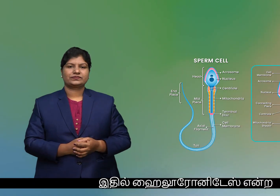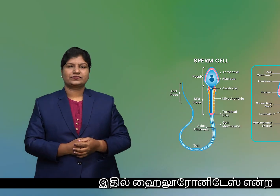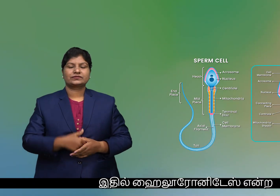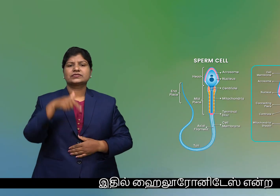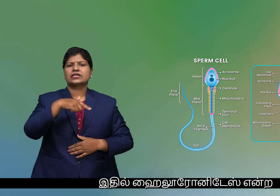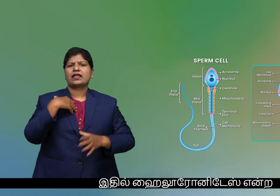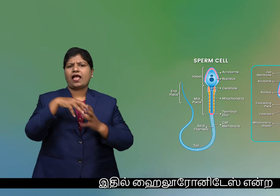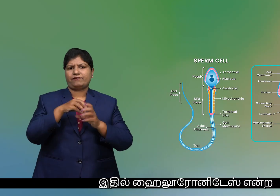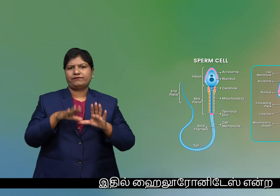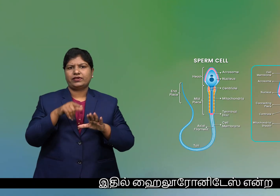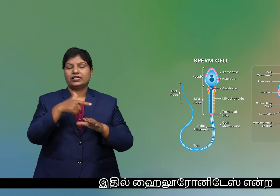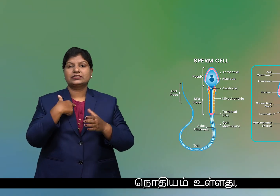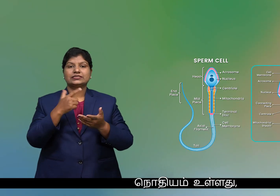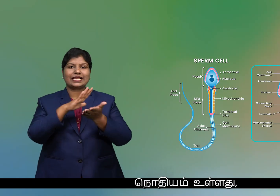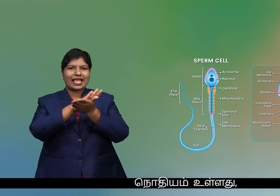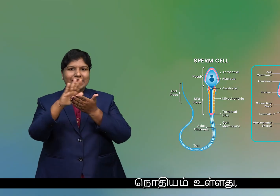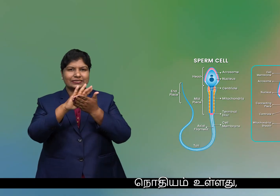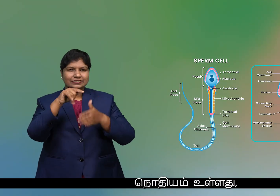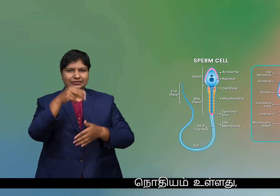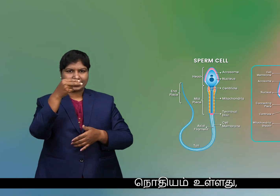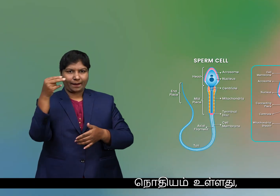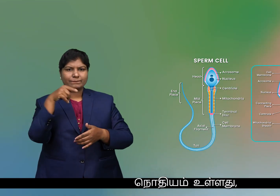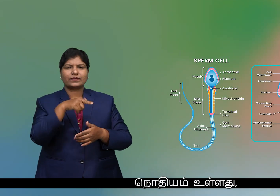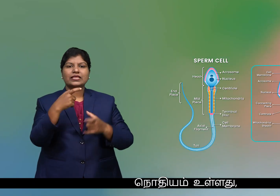இதில் ஐலுரோனிடேஸ் என்ற நொதியம் உள்ளது.